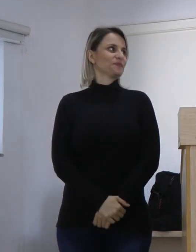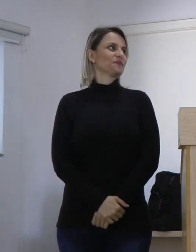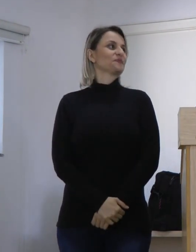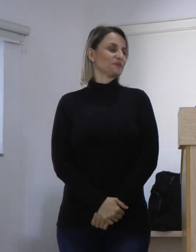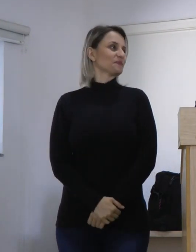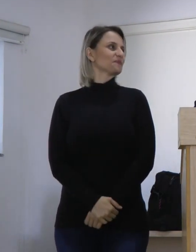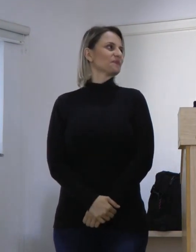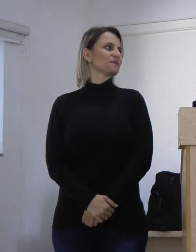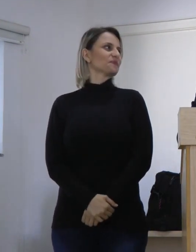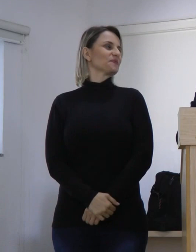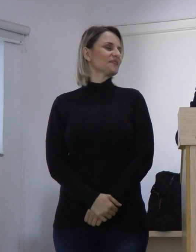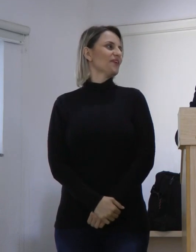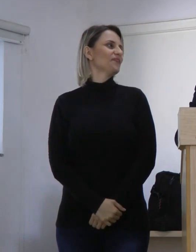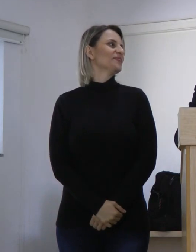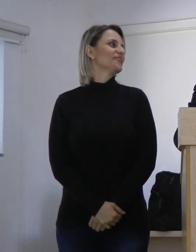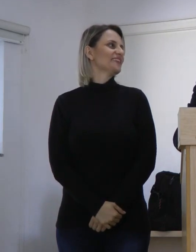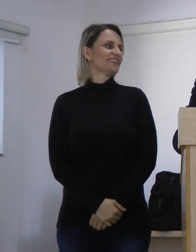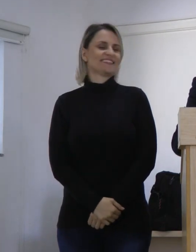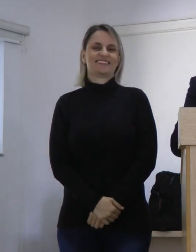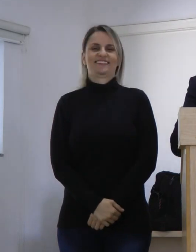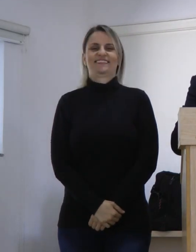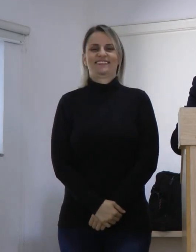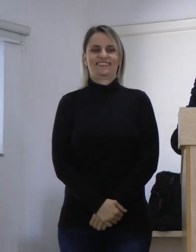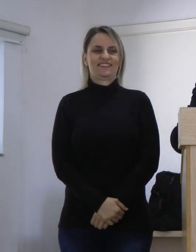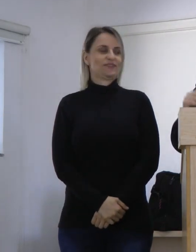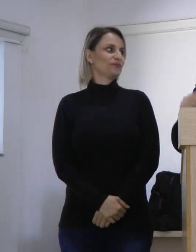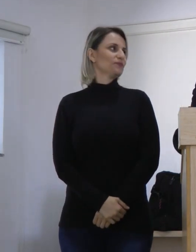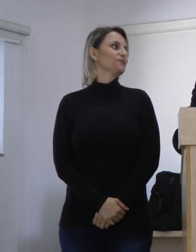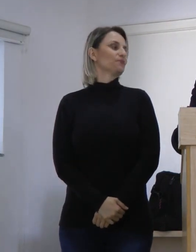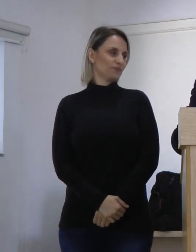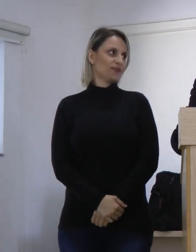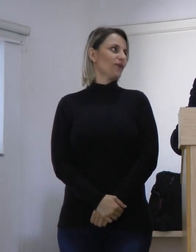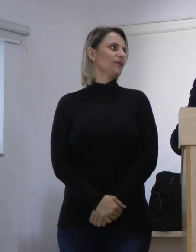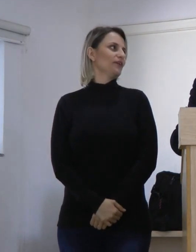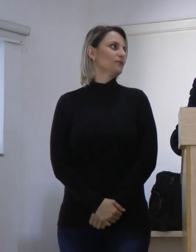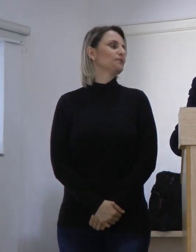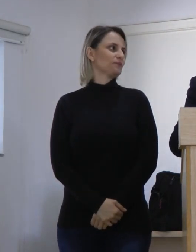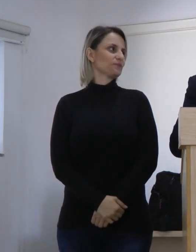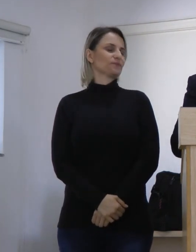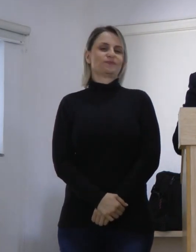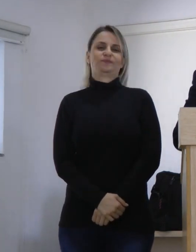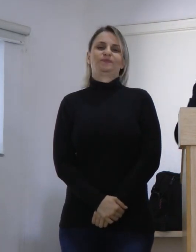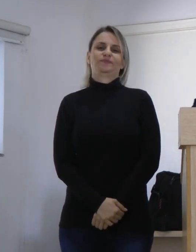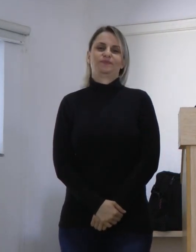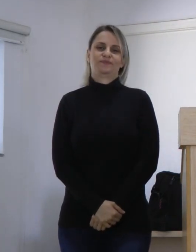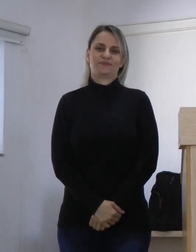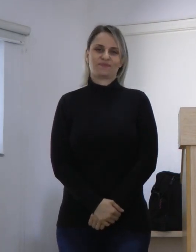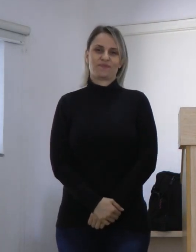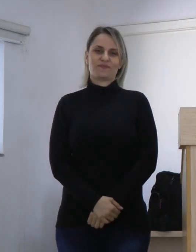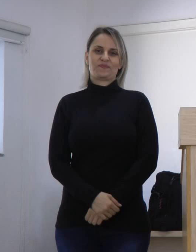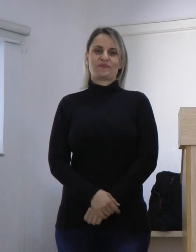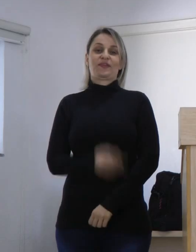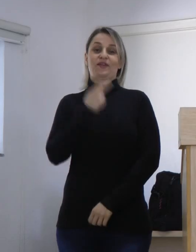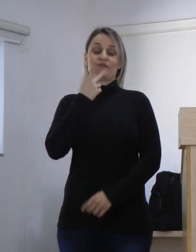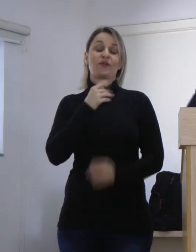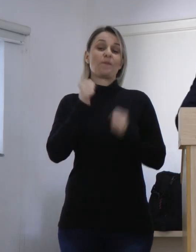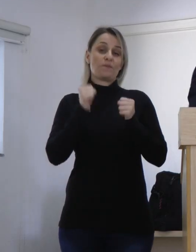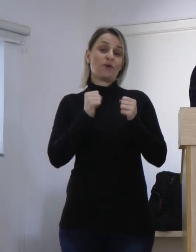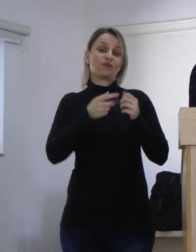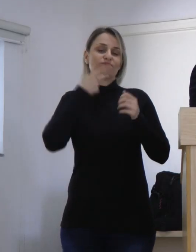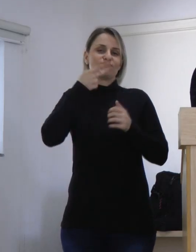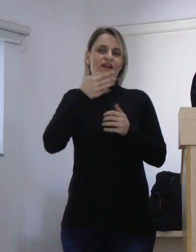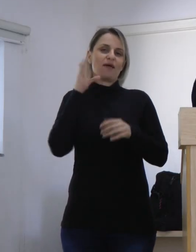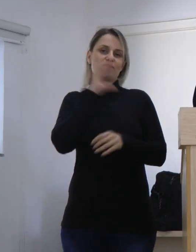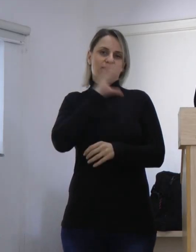Está tudo bem? Está muito cansado? Não? Quer que eu possa falar mais rápido? Posso? Tranquilo. Ela é boa mesmo, essa moça disse